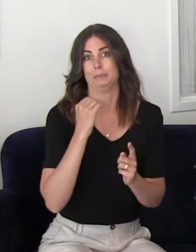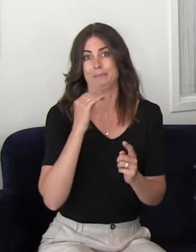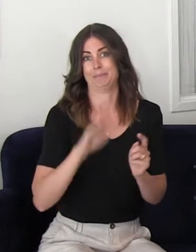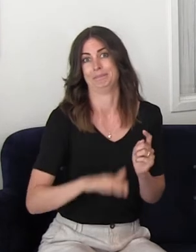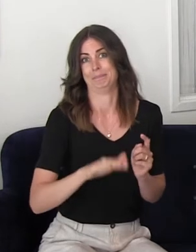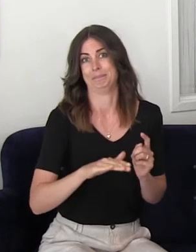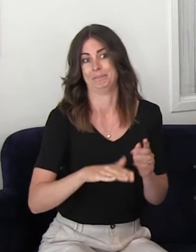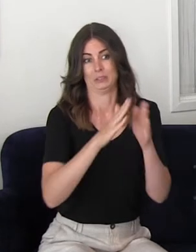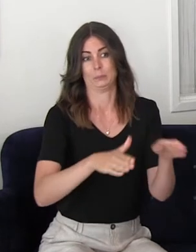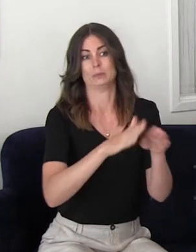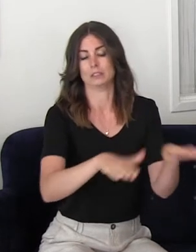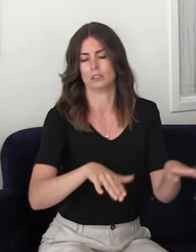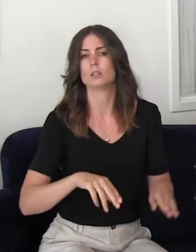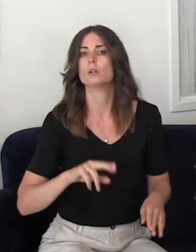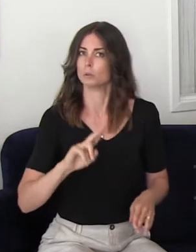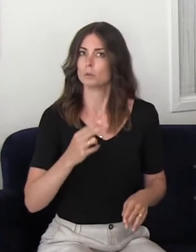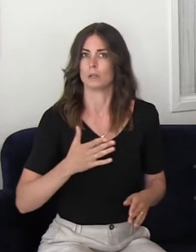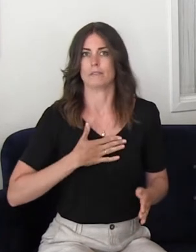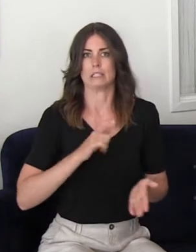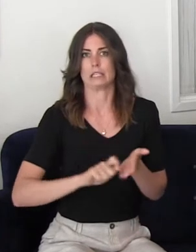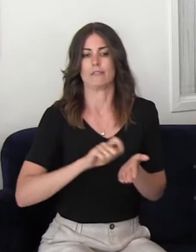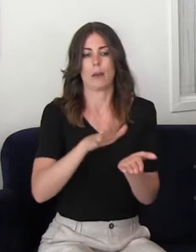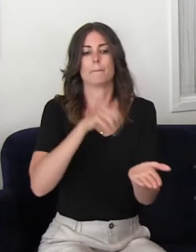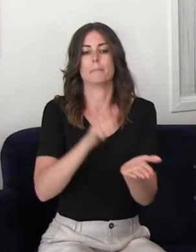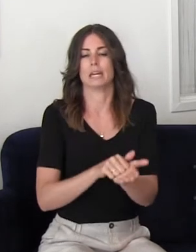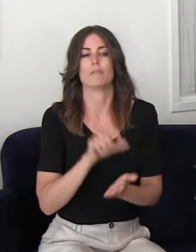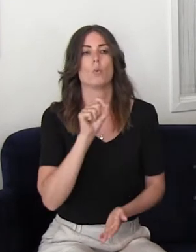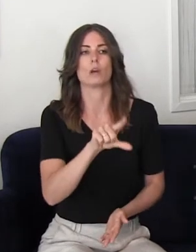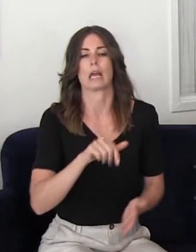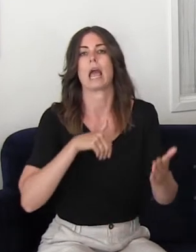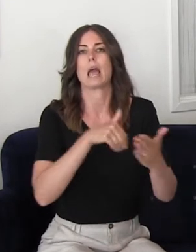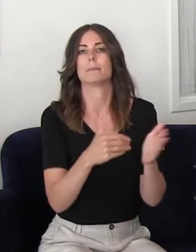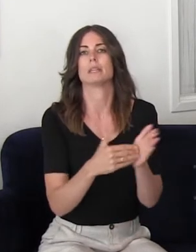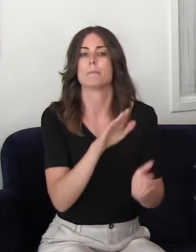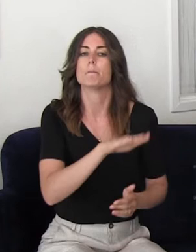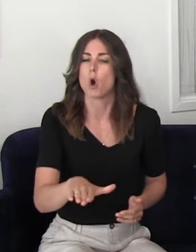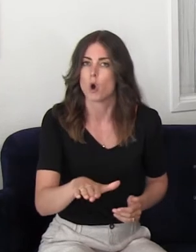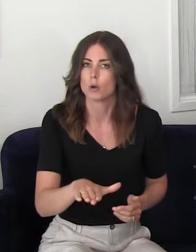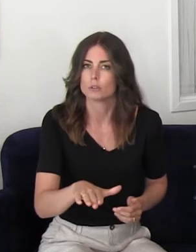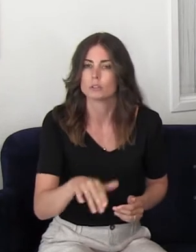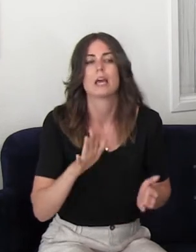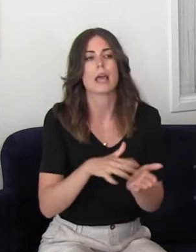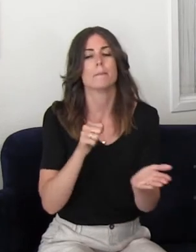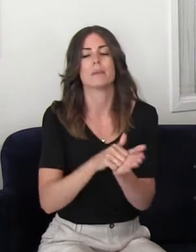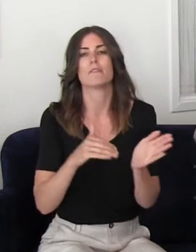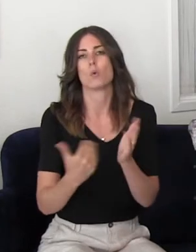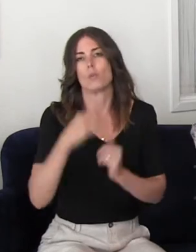nu får han lust att skriva hem till sina barn. Så nu blir det alltså ett brev från äldrevården.